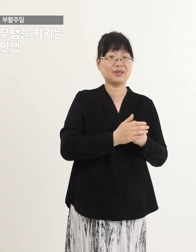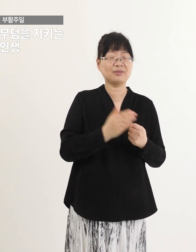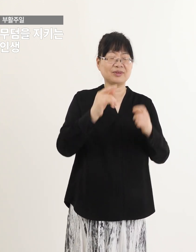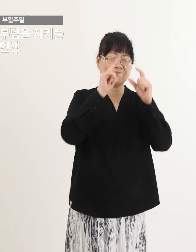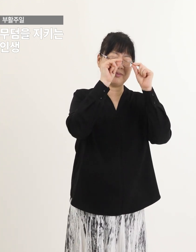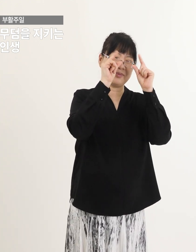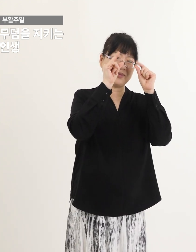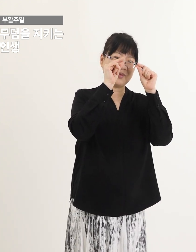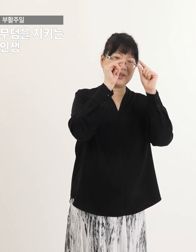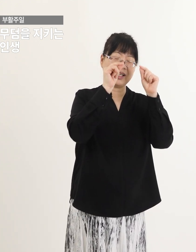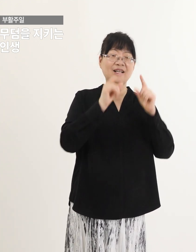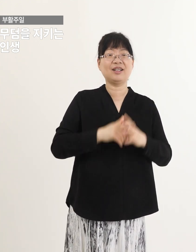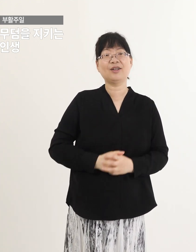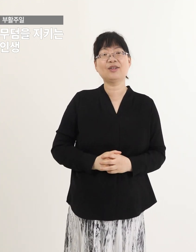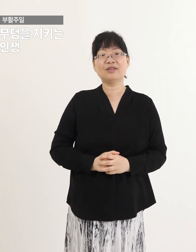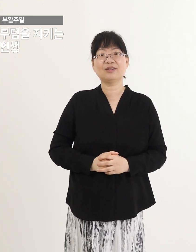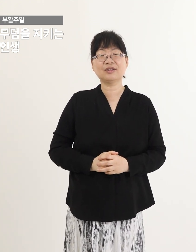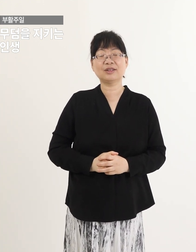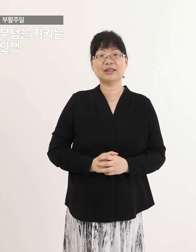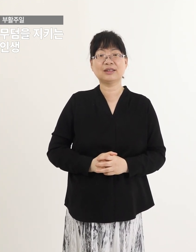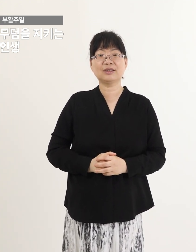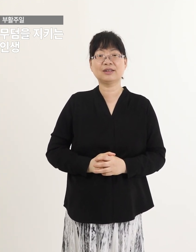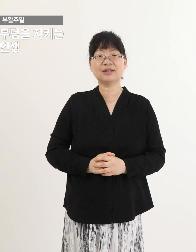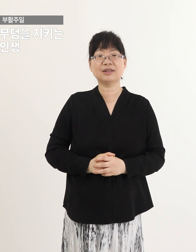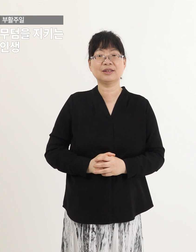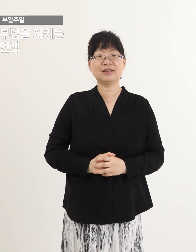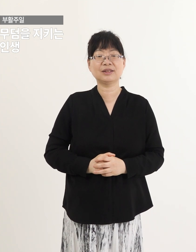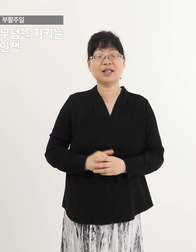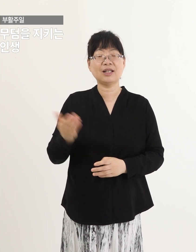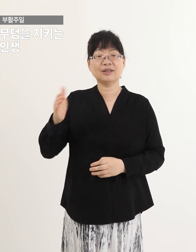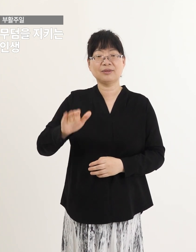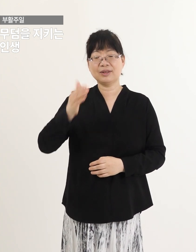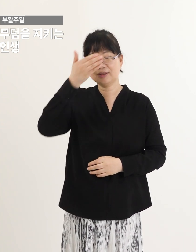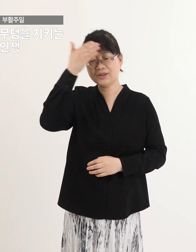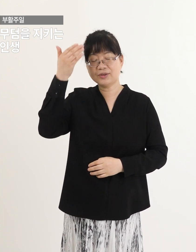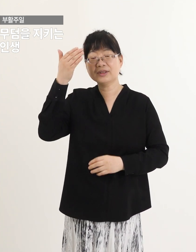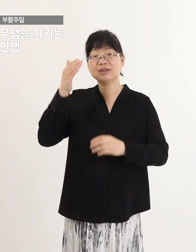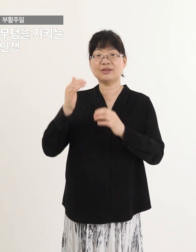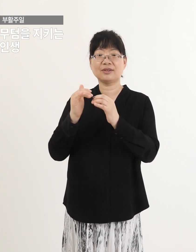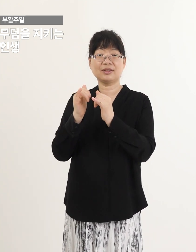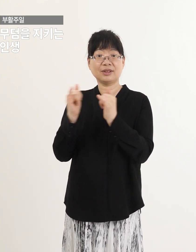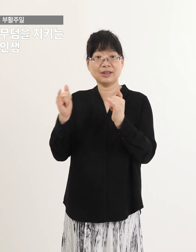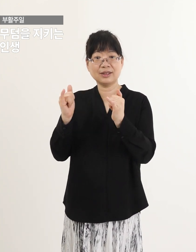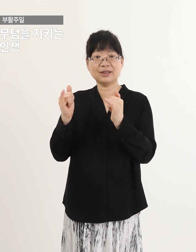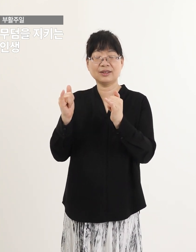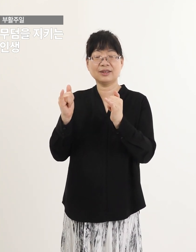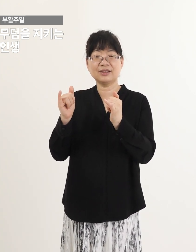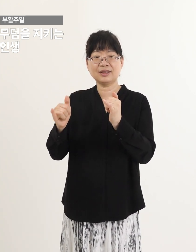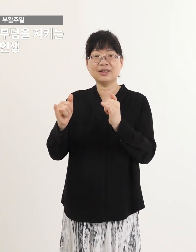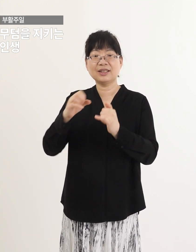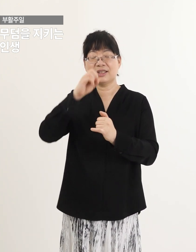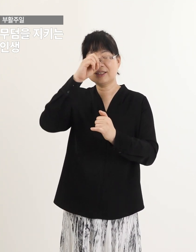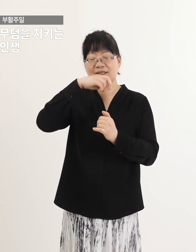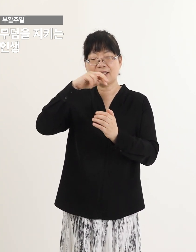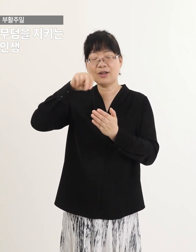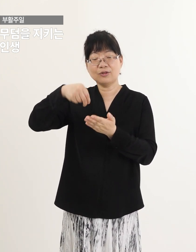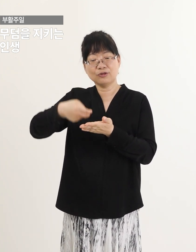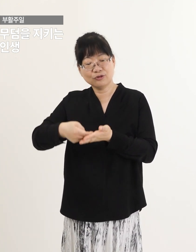와요. 예? 자고 싶어도. 근데 청년의 때는 그저 머리만 대면